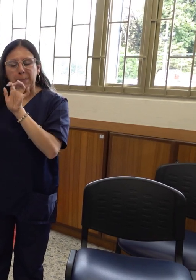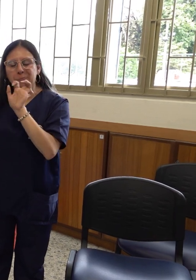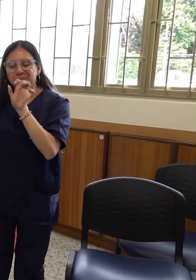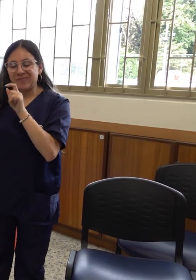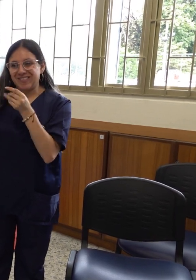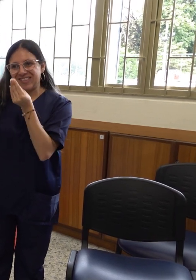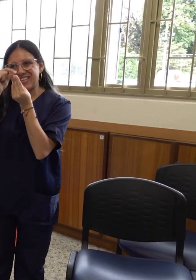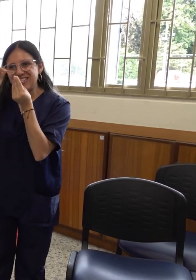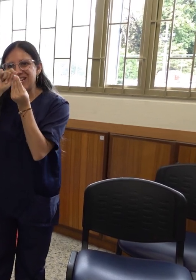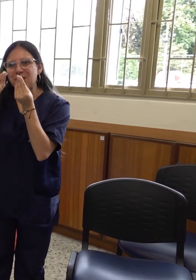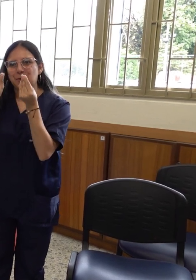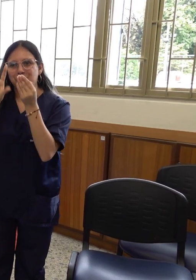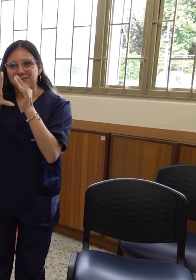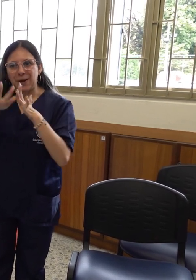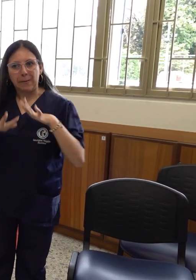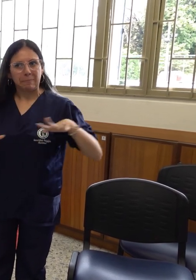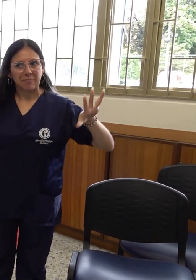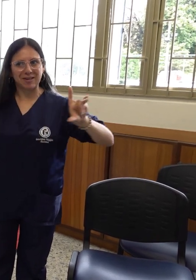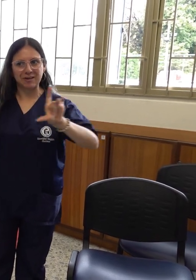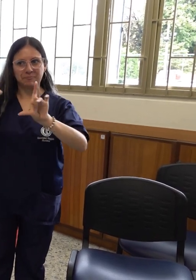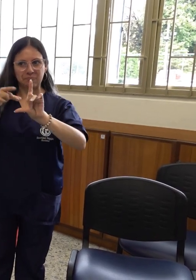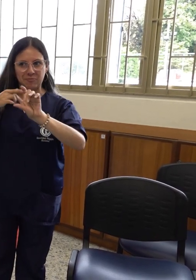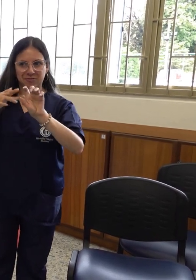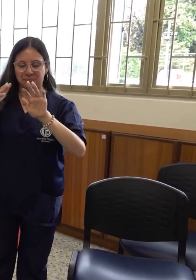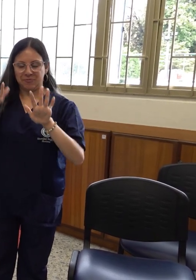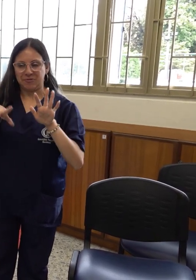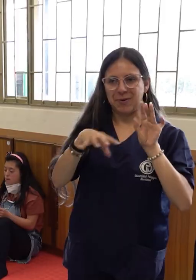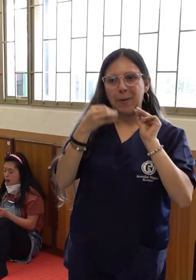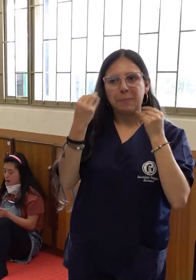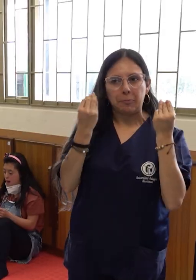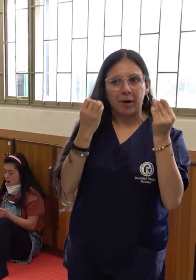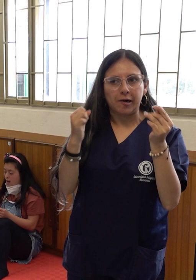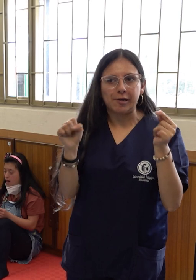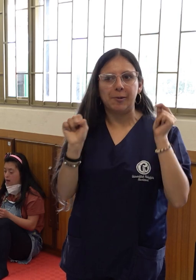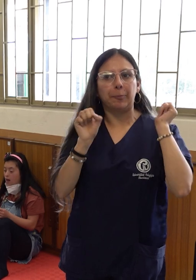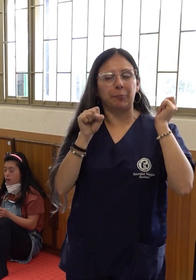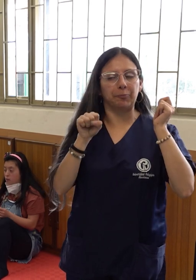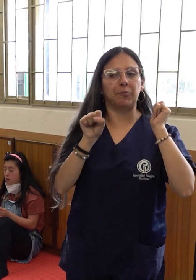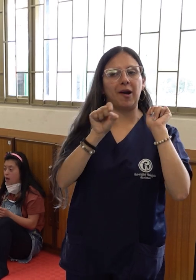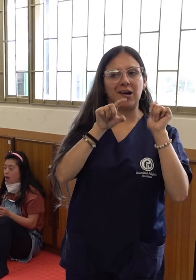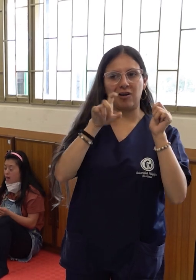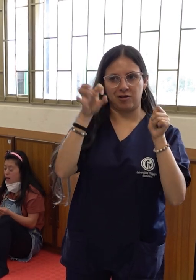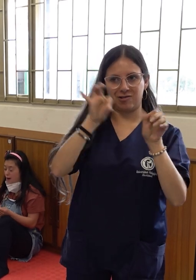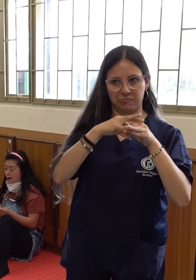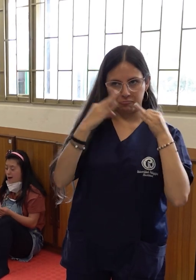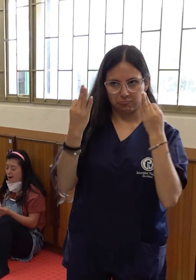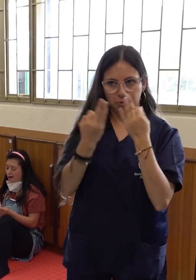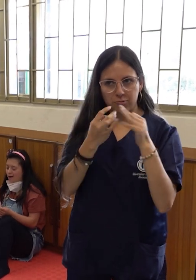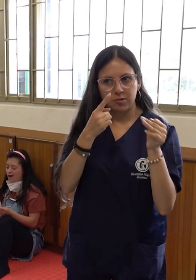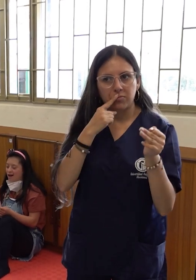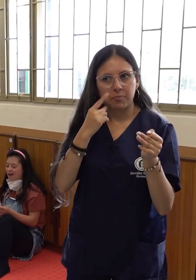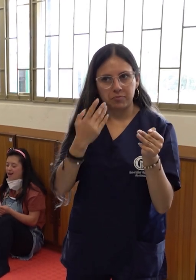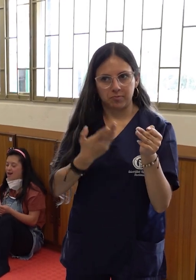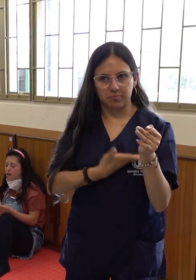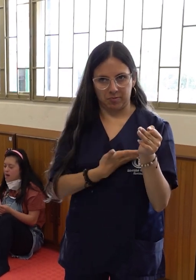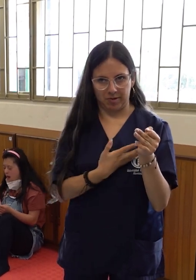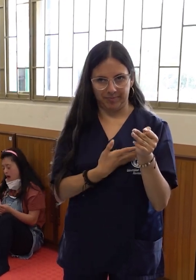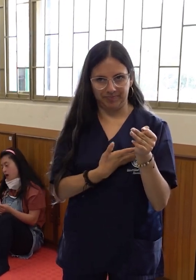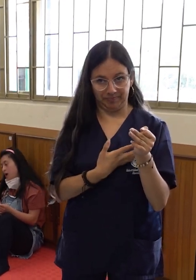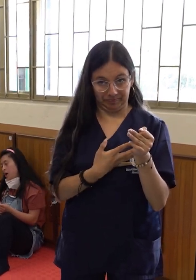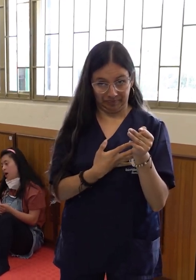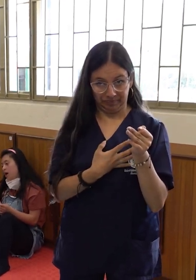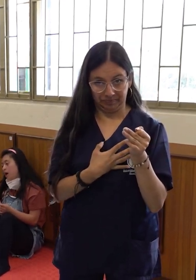de familia comprendan a qué es la participación auténtica y cómo se deben trabajar con sus hijos para que